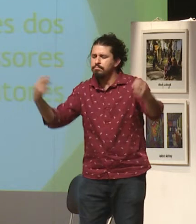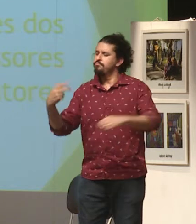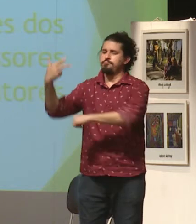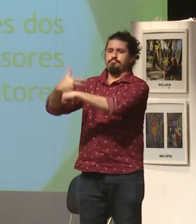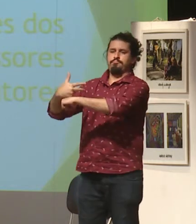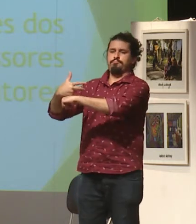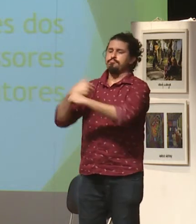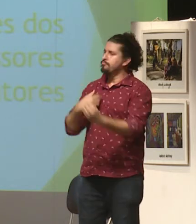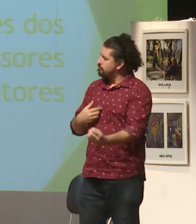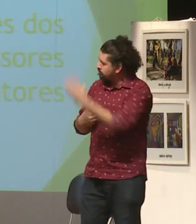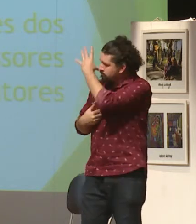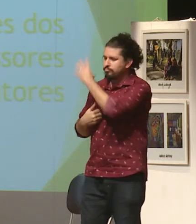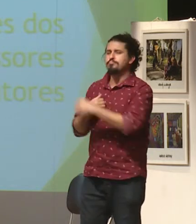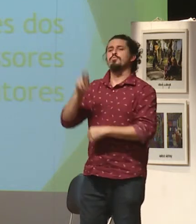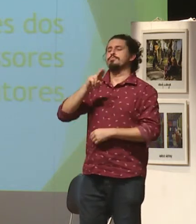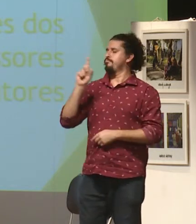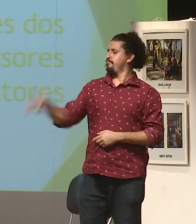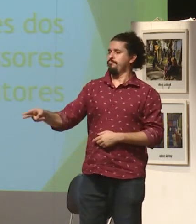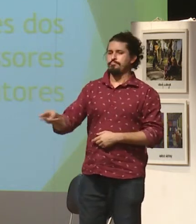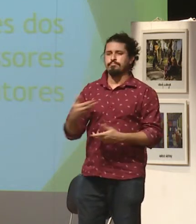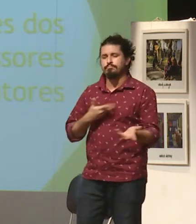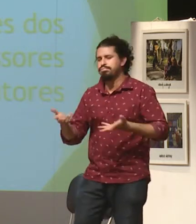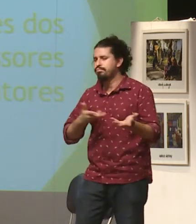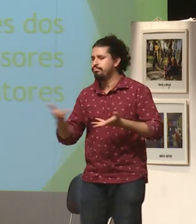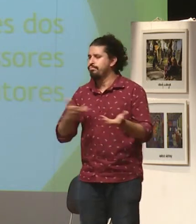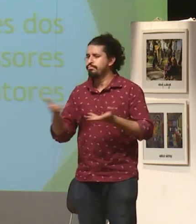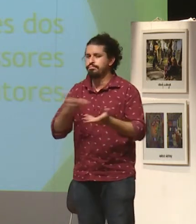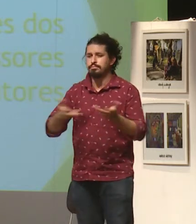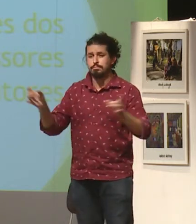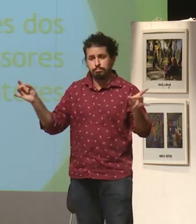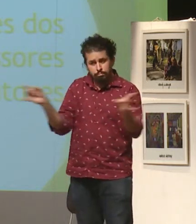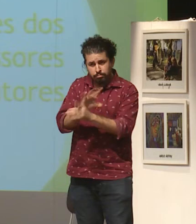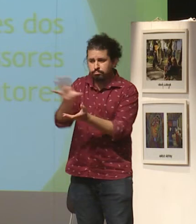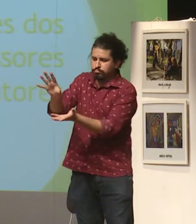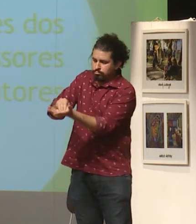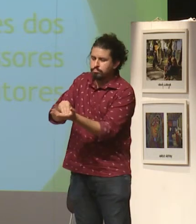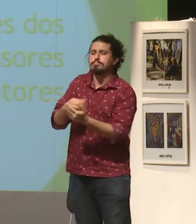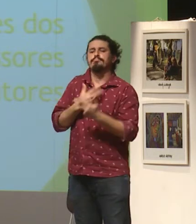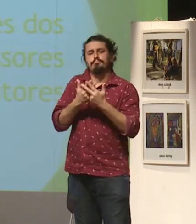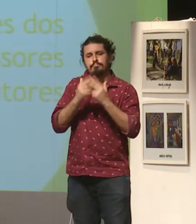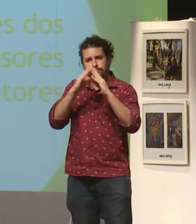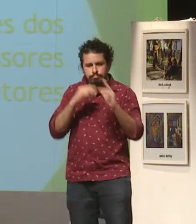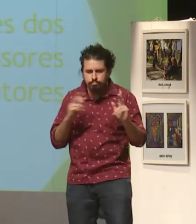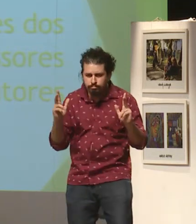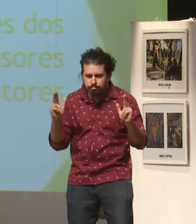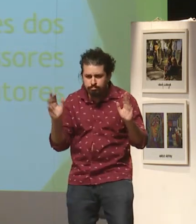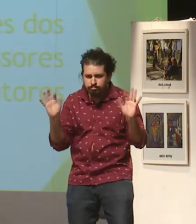para dar minhas aulas, eu vou estar gravando, eu vou estar projetando. Sim, isso agiliza muito o trabalho e é uma forma de eu também conseguir salvar tudo